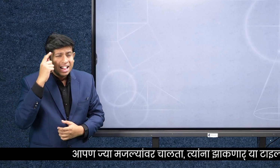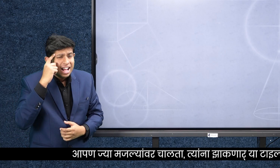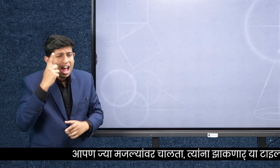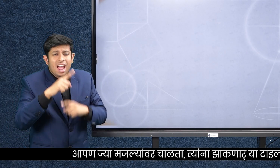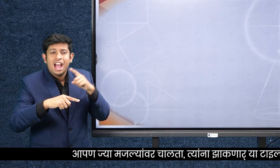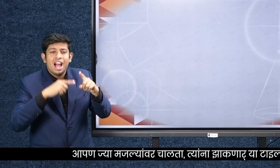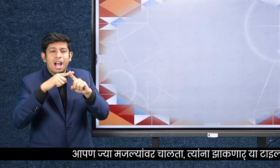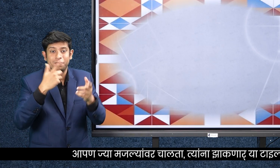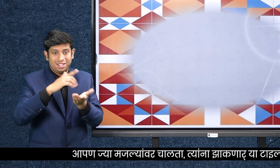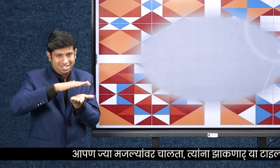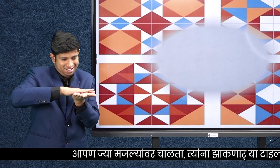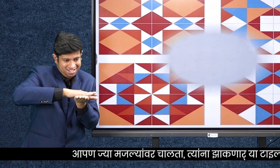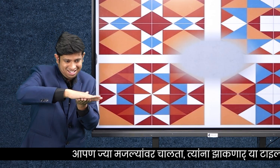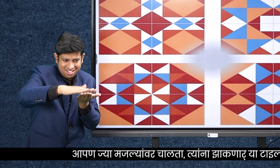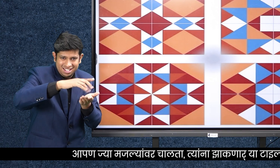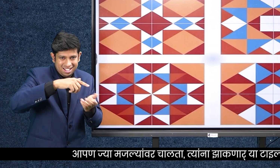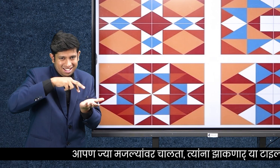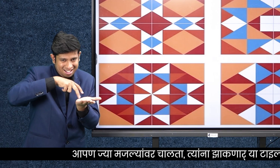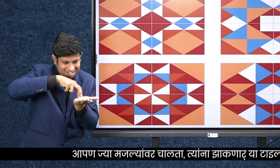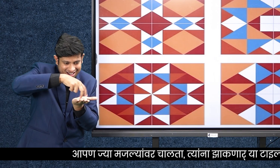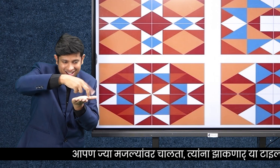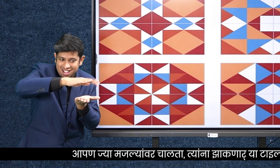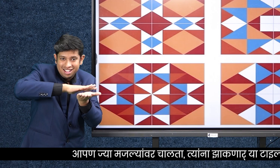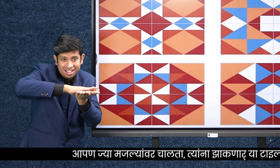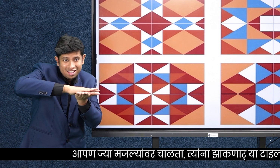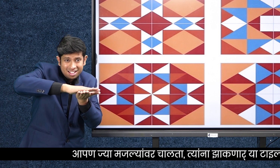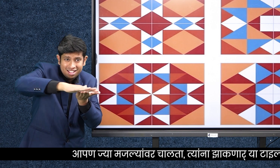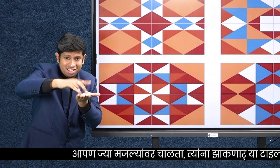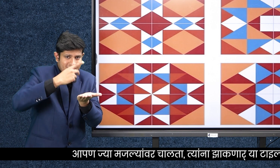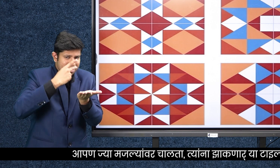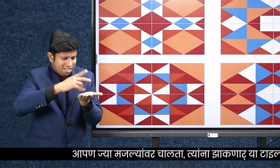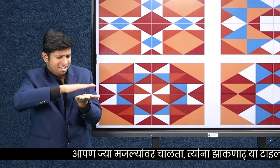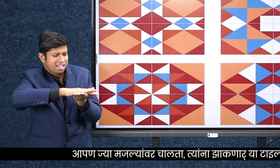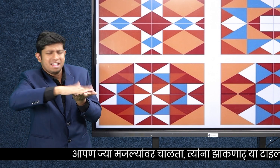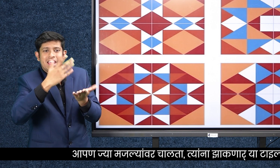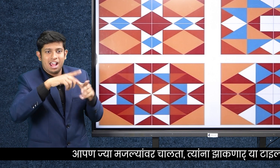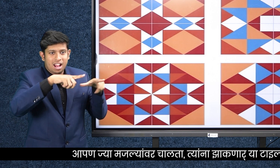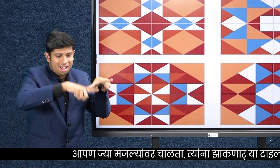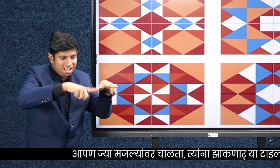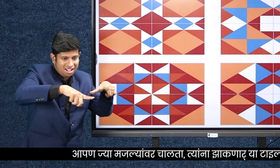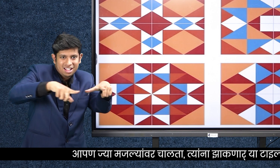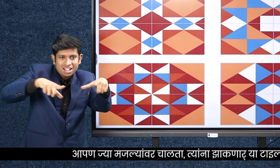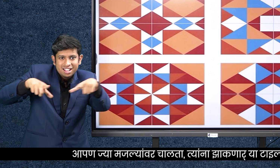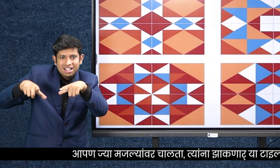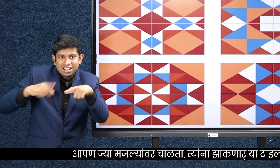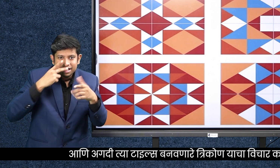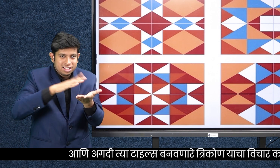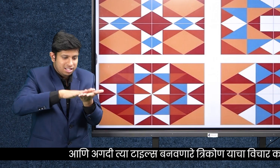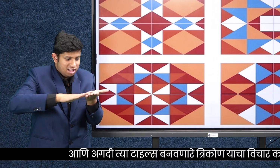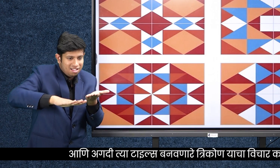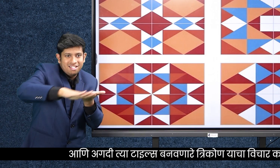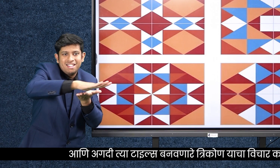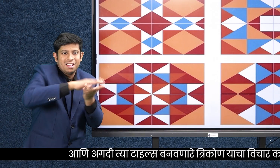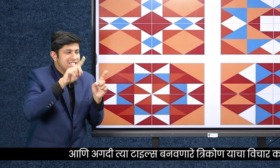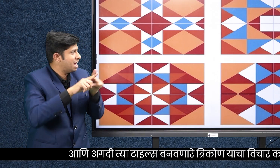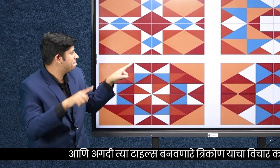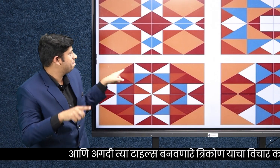आपण ज्या मजल्यांवर चालता त्यांना झाकणार या टाइल्स आणि अगदी